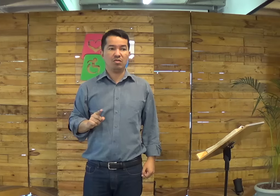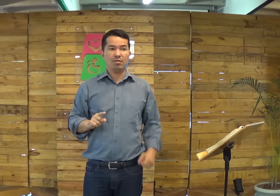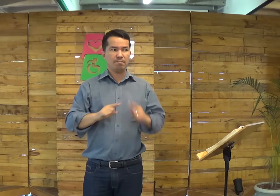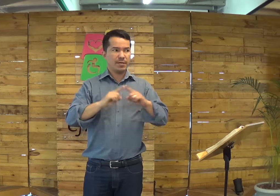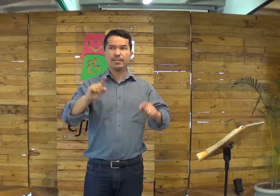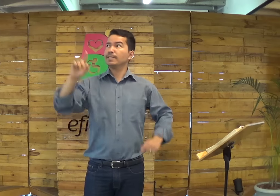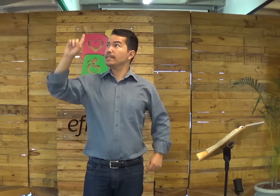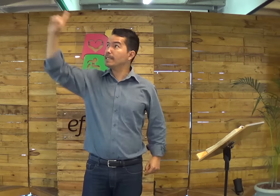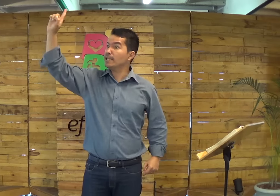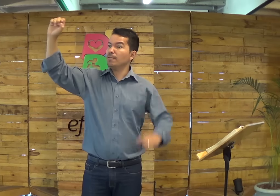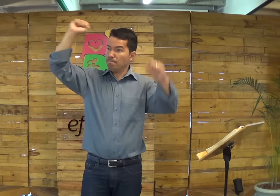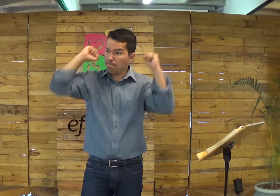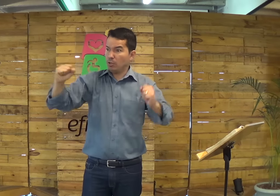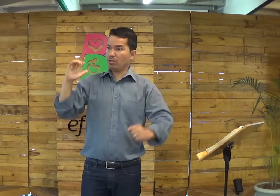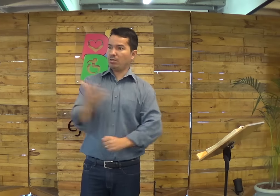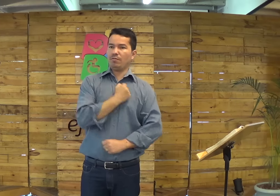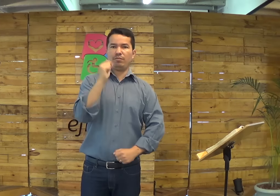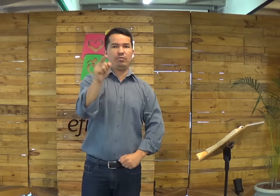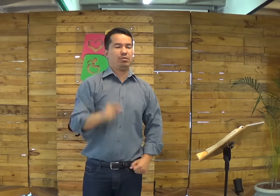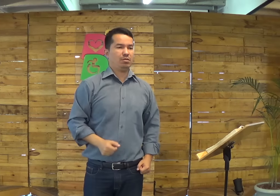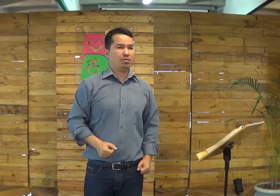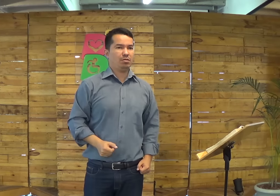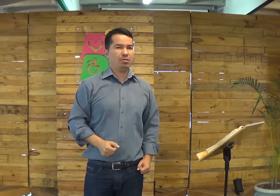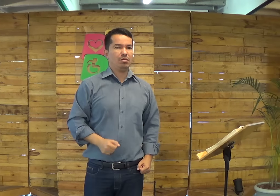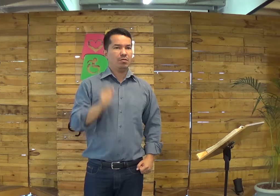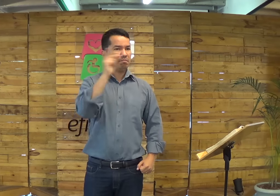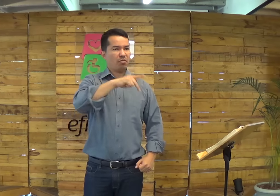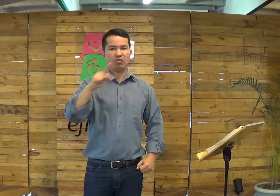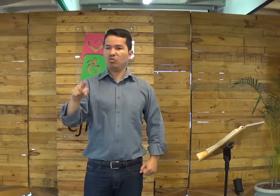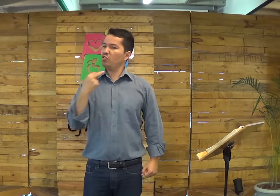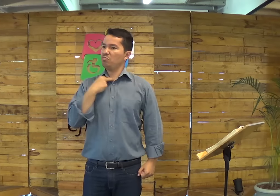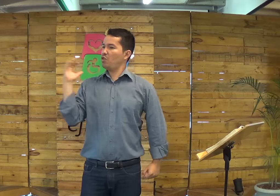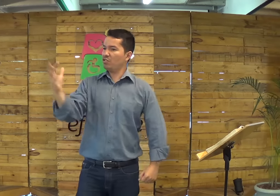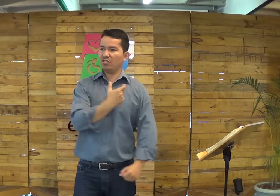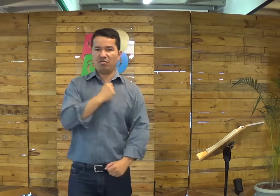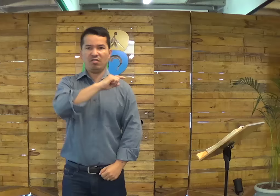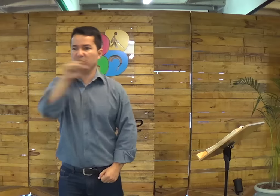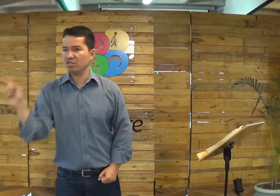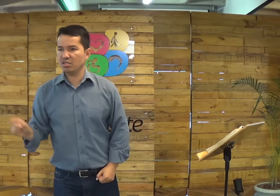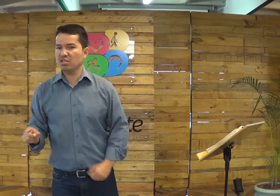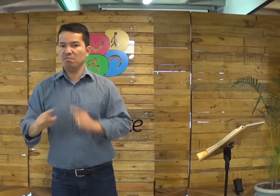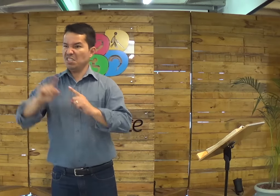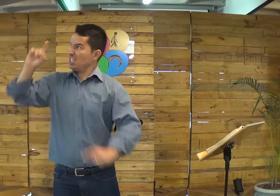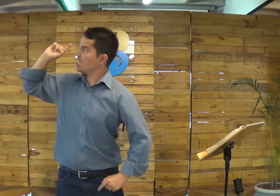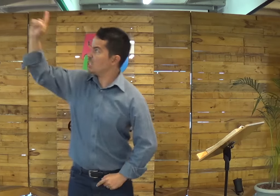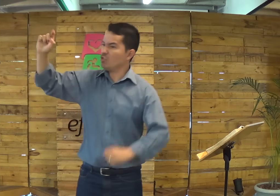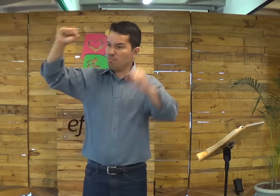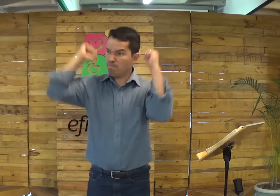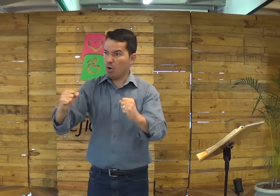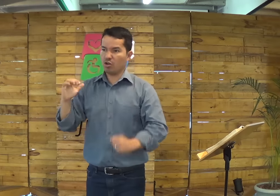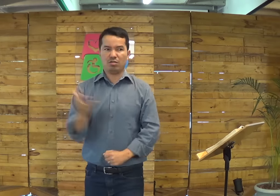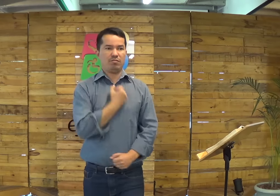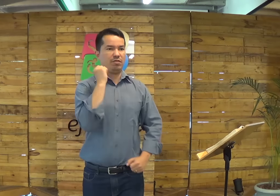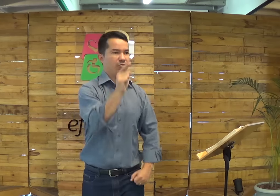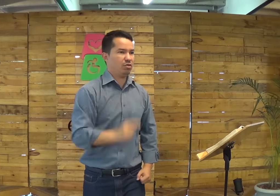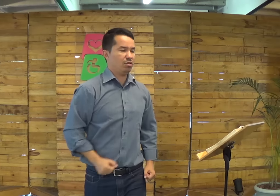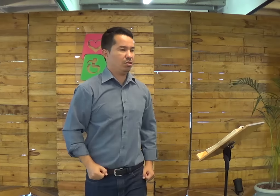chefe pode salvar você não mas Deus pode salvar você teu professor pode te salvar não mas Deus pode